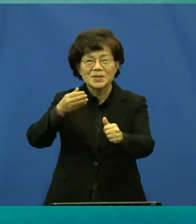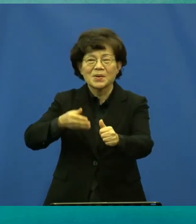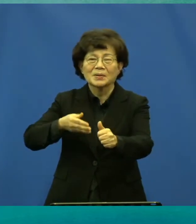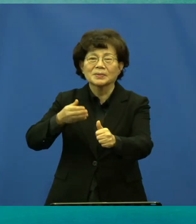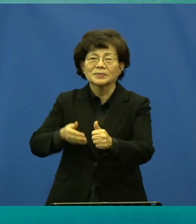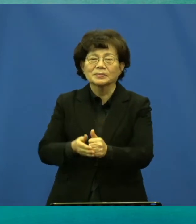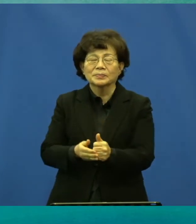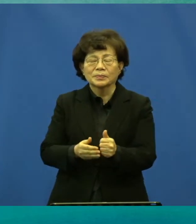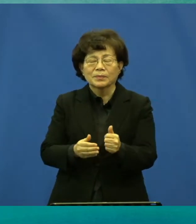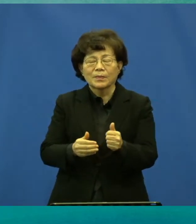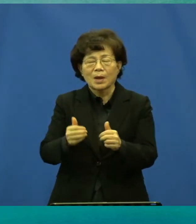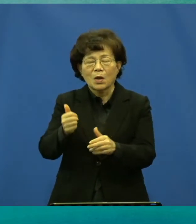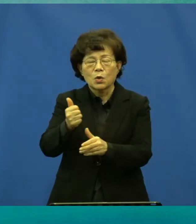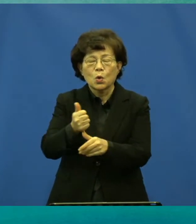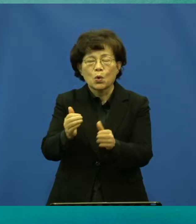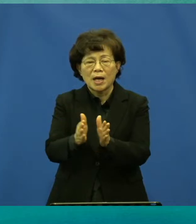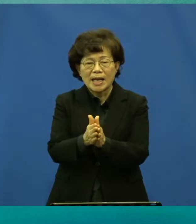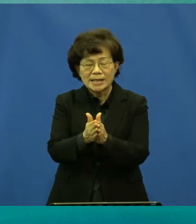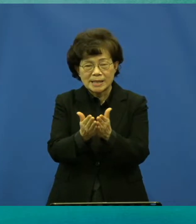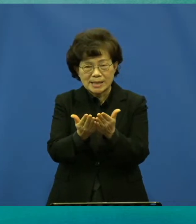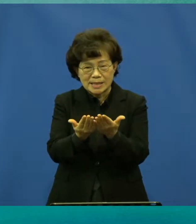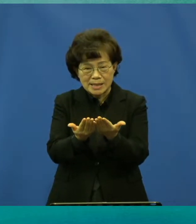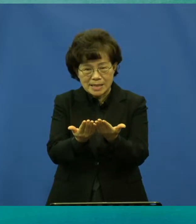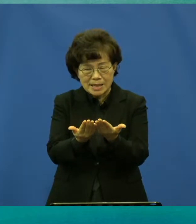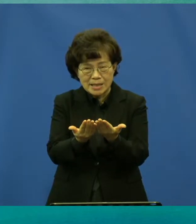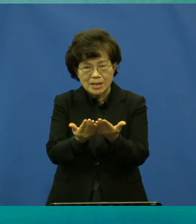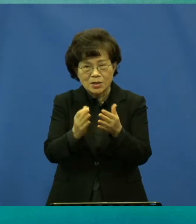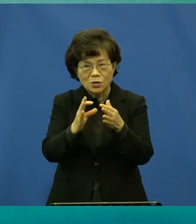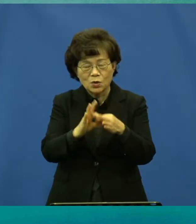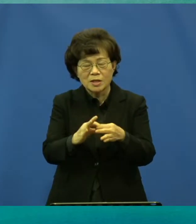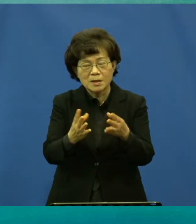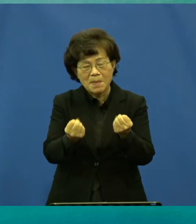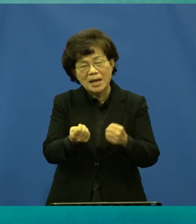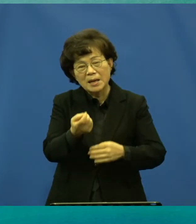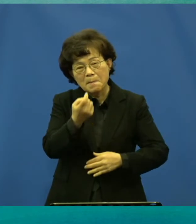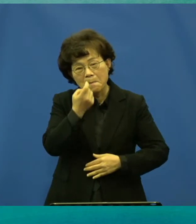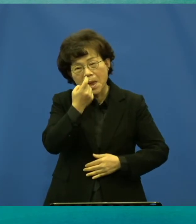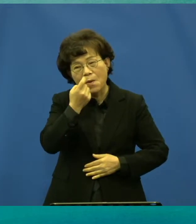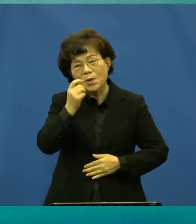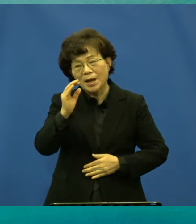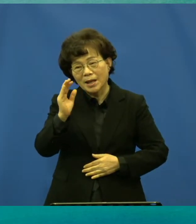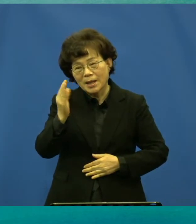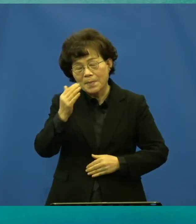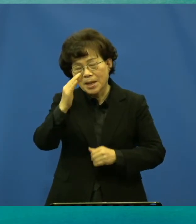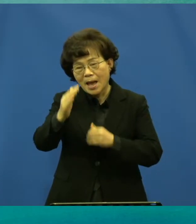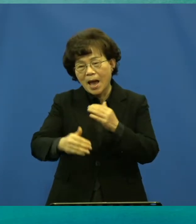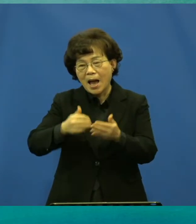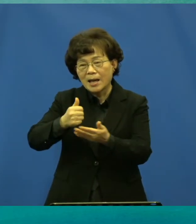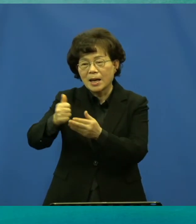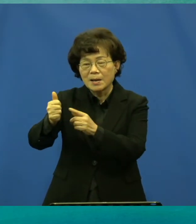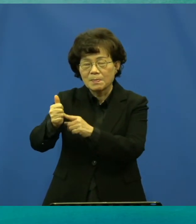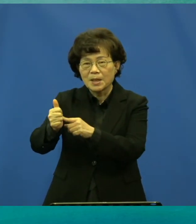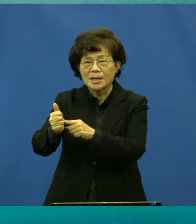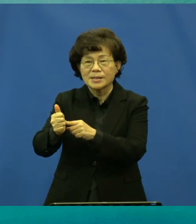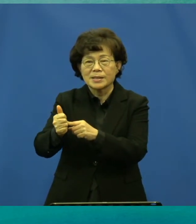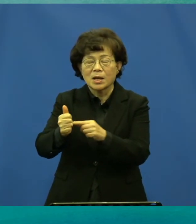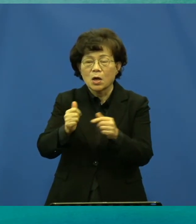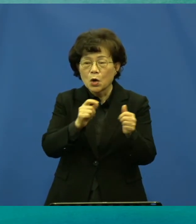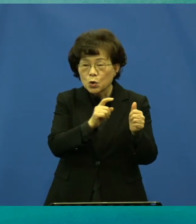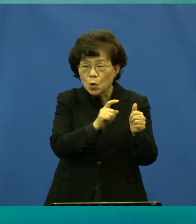자, 요나서를 살펴보면서 우리는 많은 것을 배웁니다. 특히 하나님이 요나를